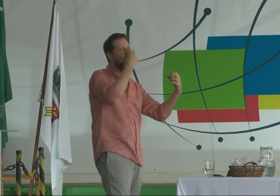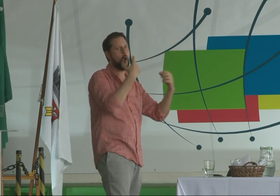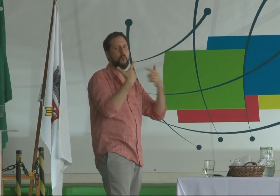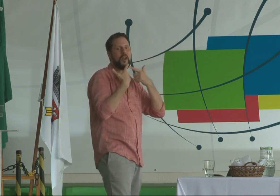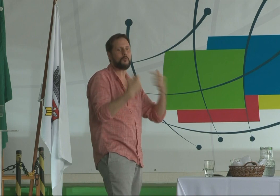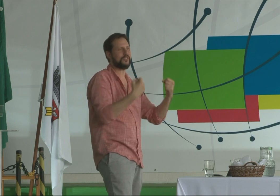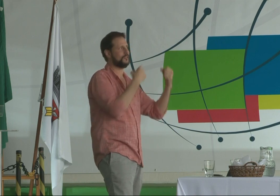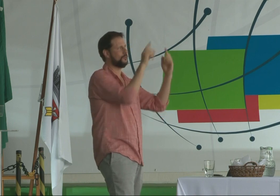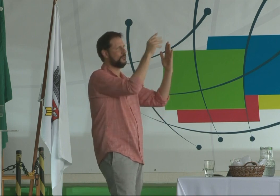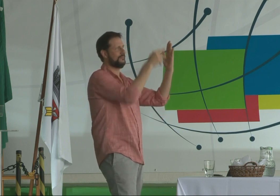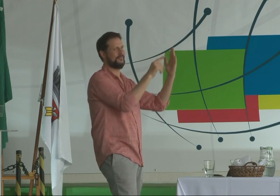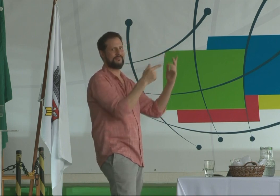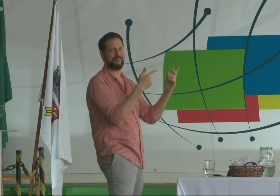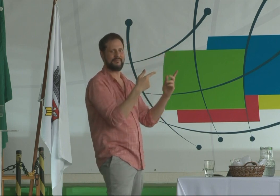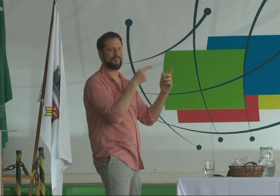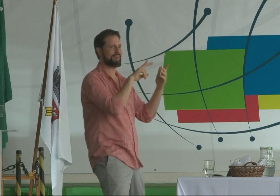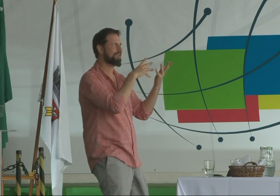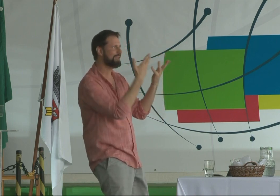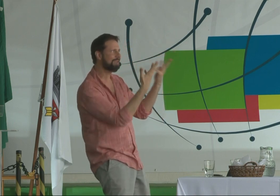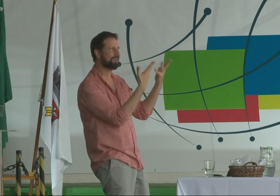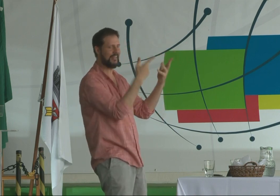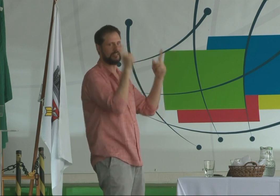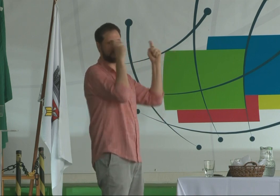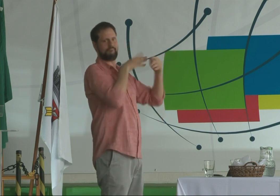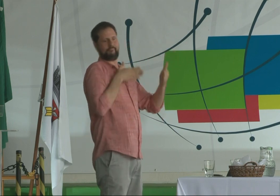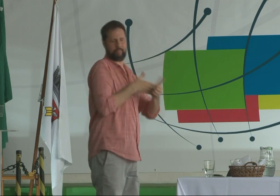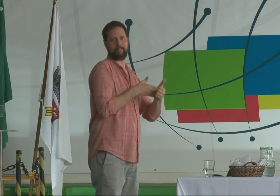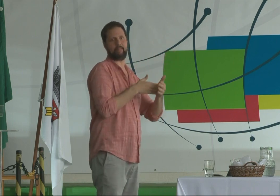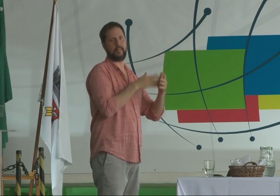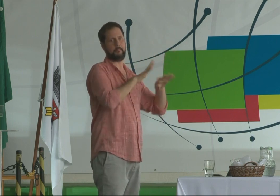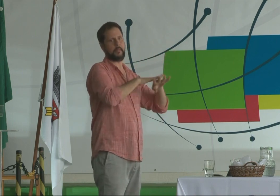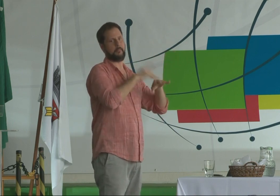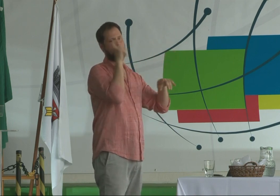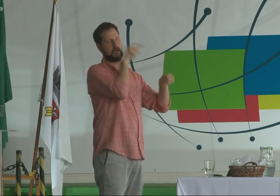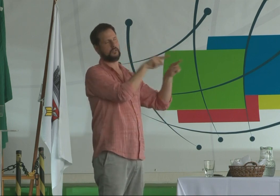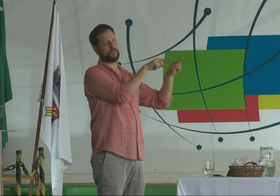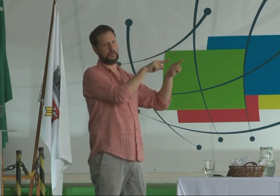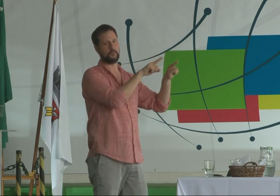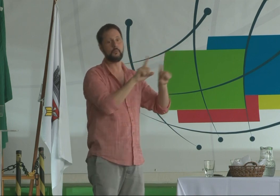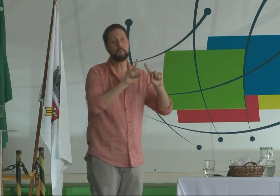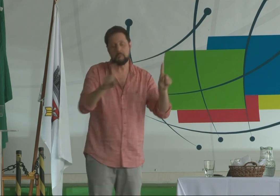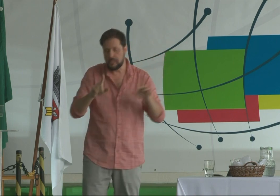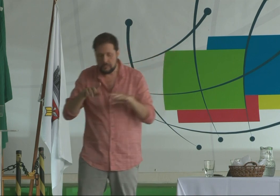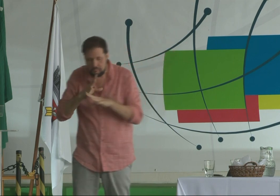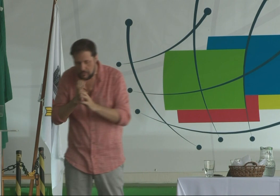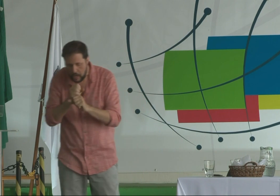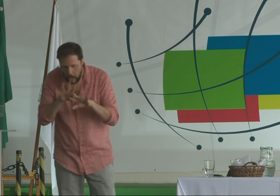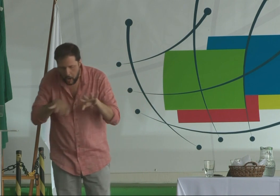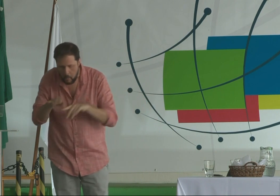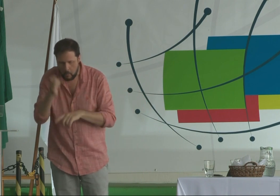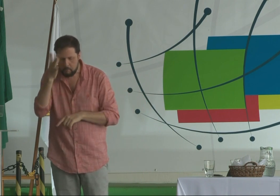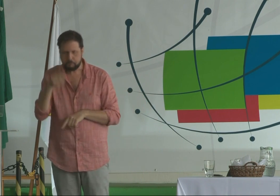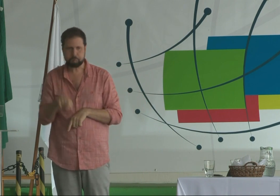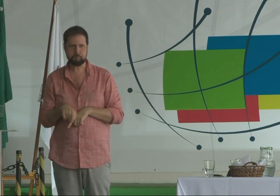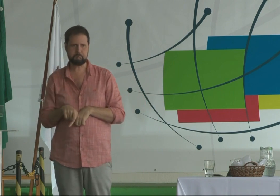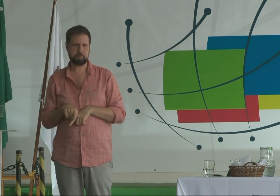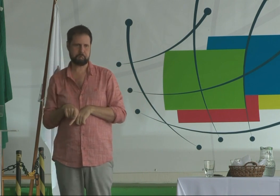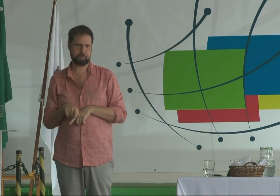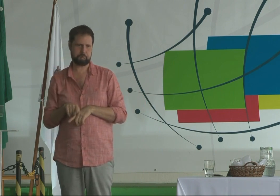Então, entender essa questão de relação, porque é uma língua, então, realmente, essa é uma barreira. A dificuldade, em si, é essa. Mas, olhando